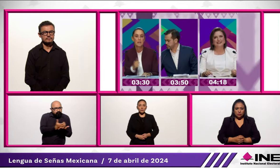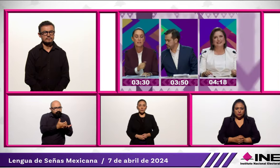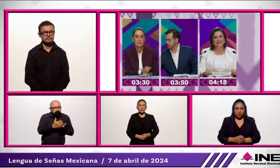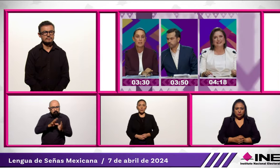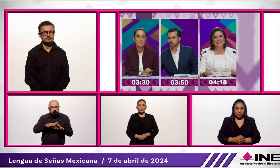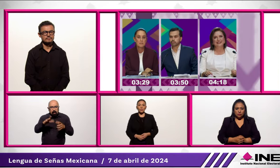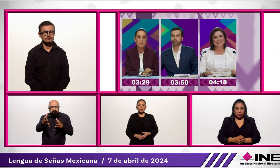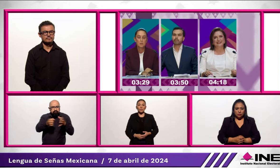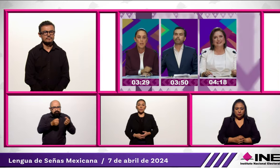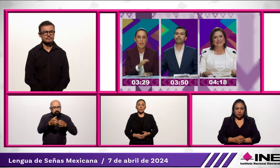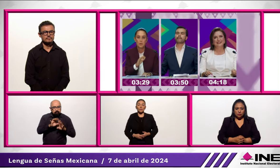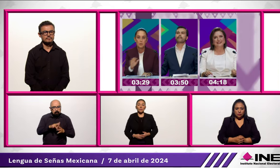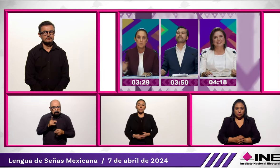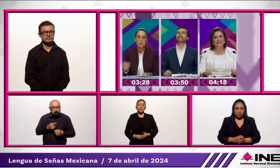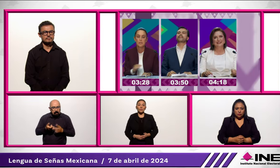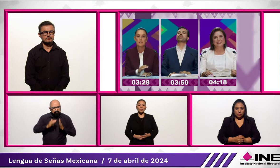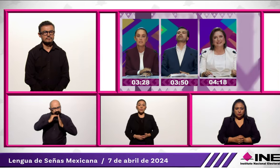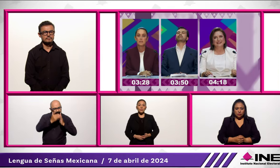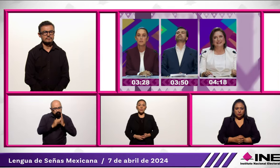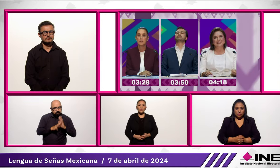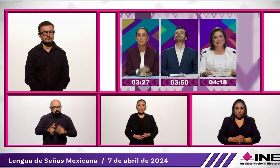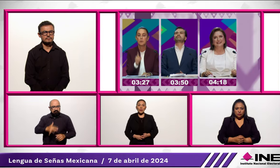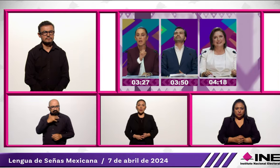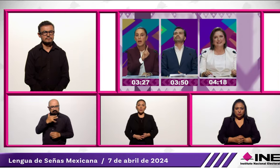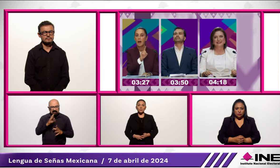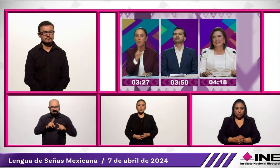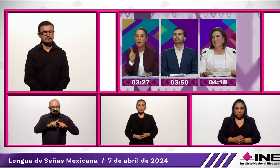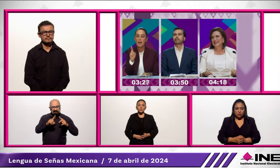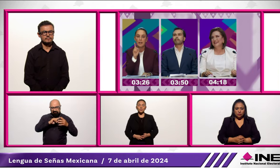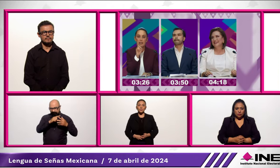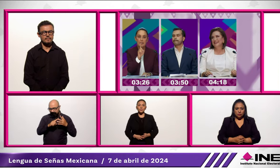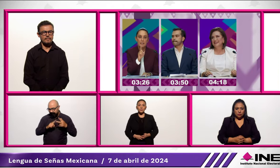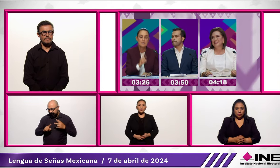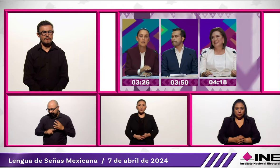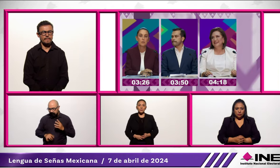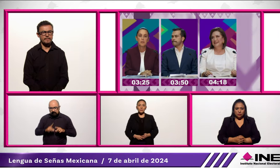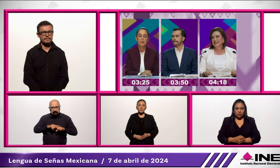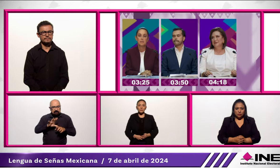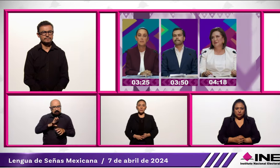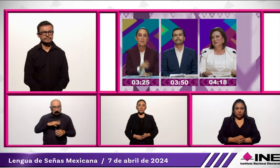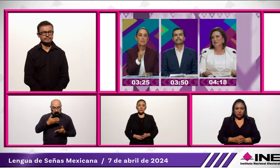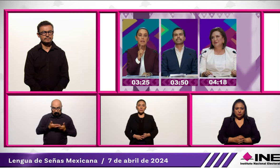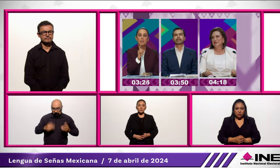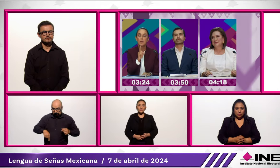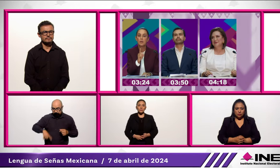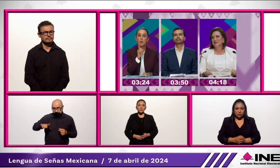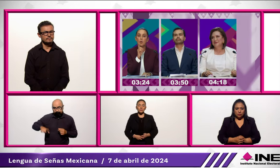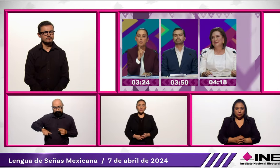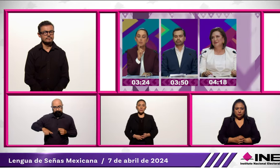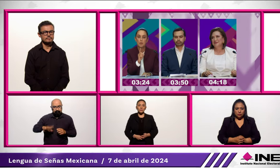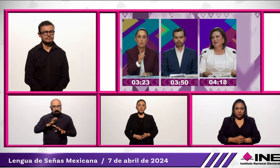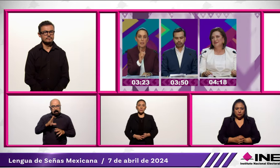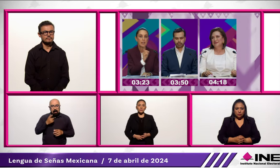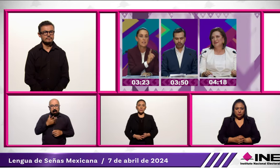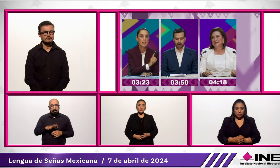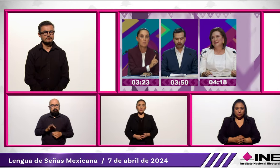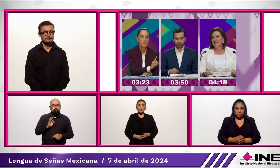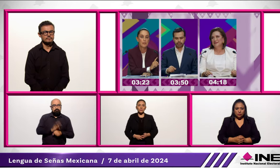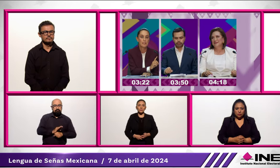que también disminuye la corrupción de distinto tipo. Ahora, en este gobierno ya no hay